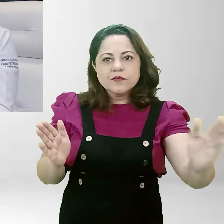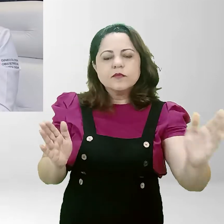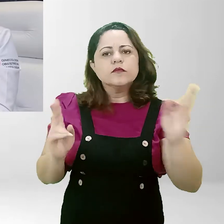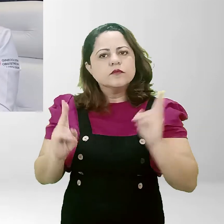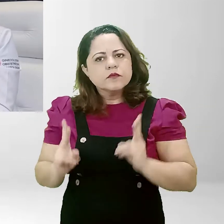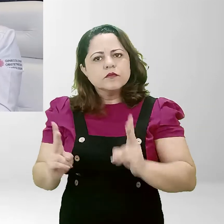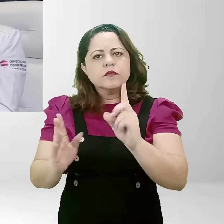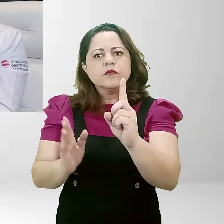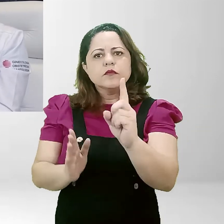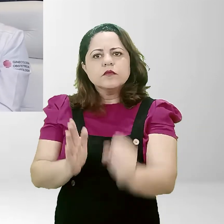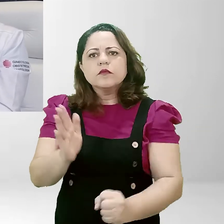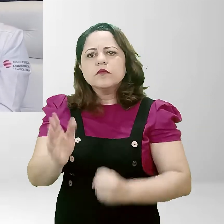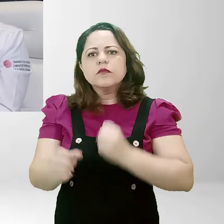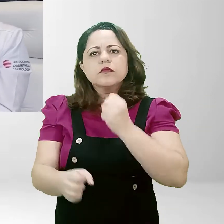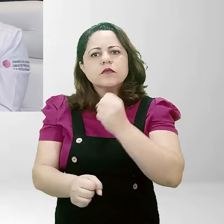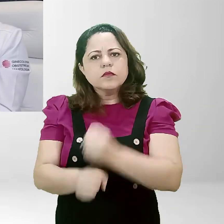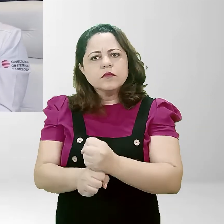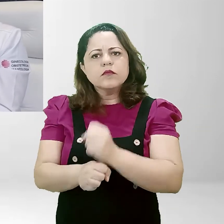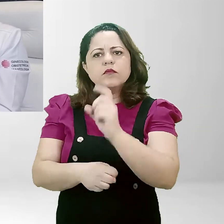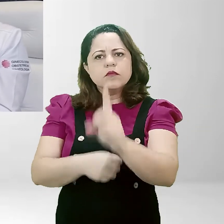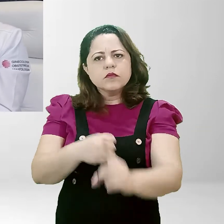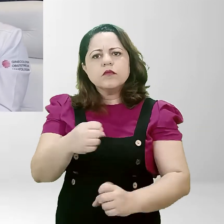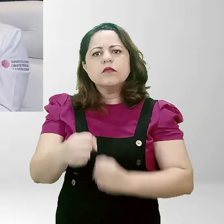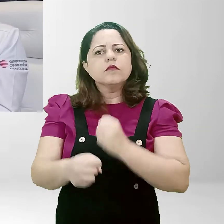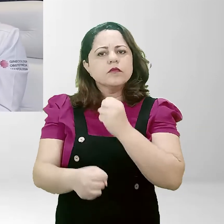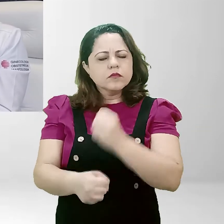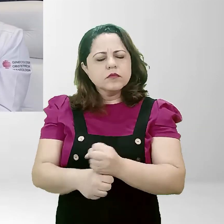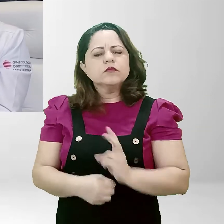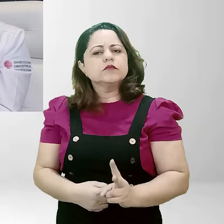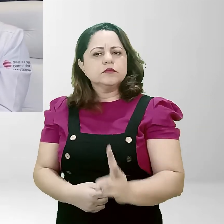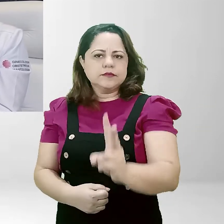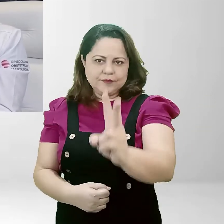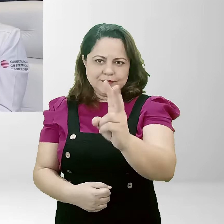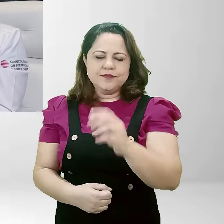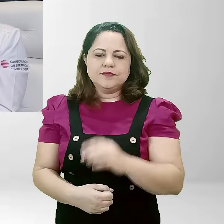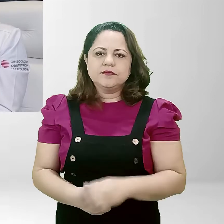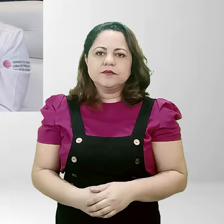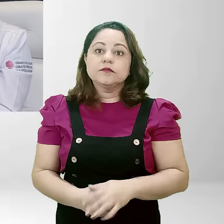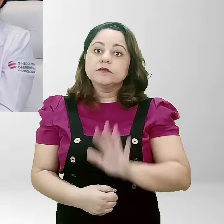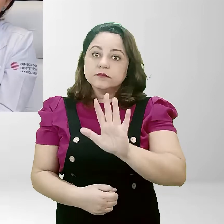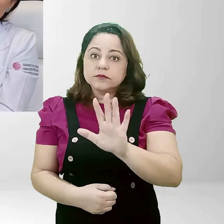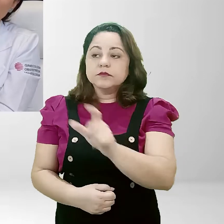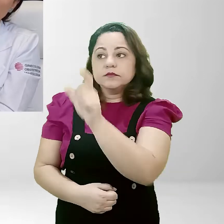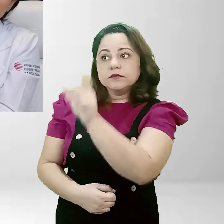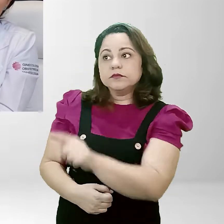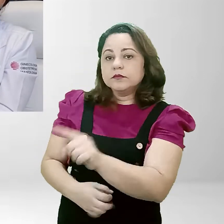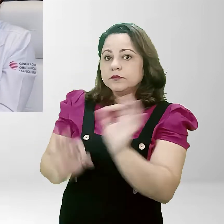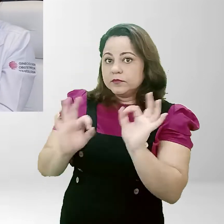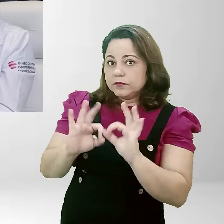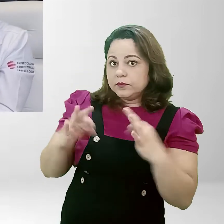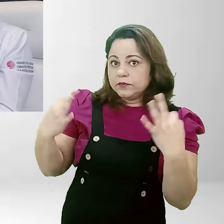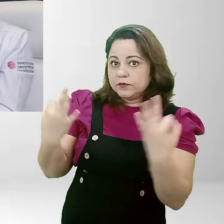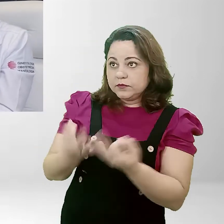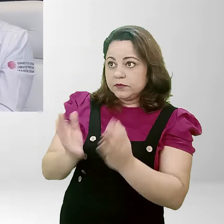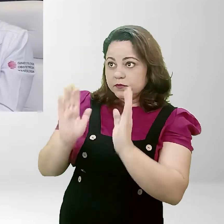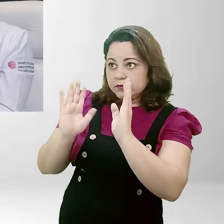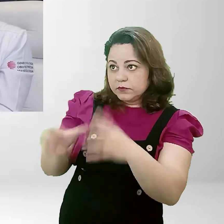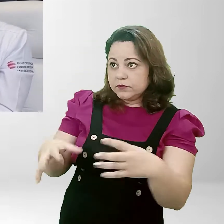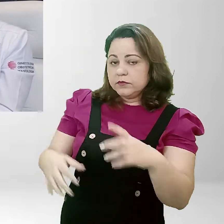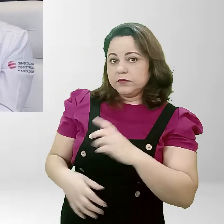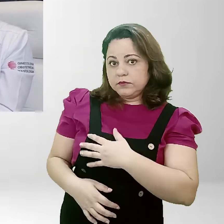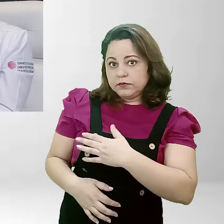anos. Nos casos de mulheres com alto risco familiar, Esse rastreamento vai ser